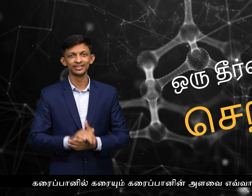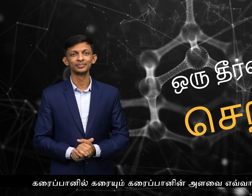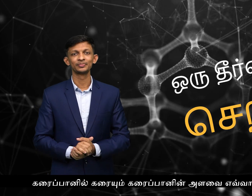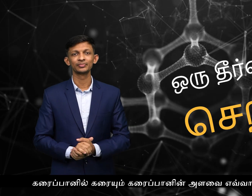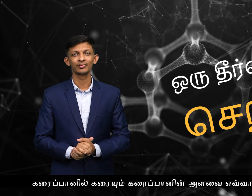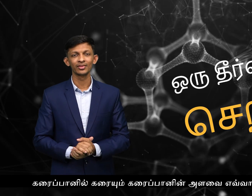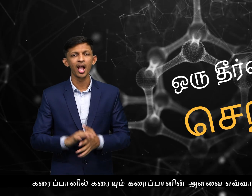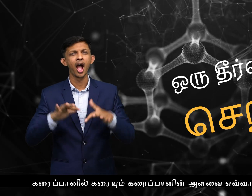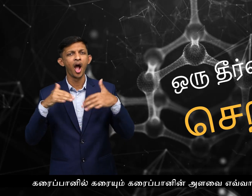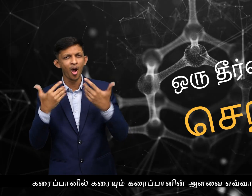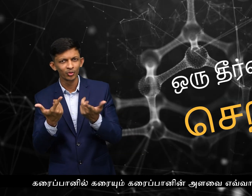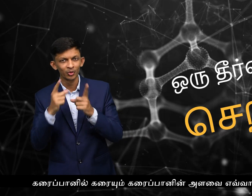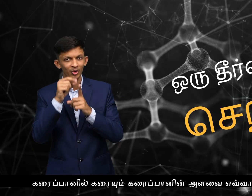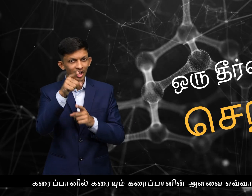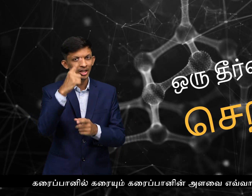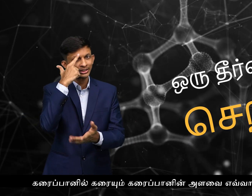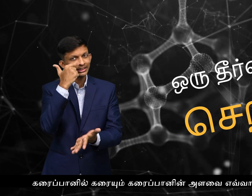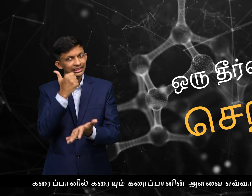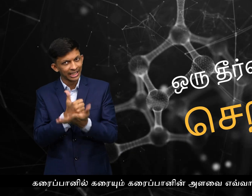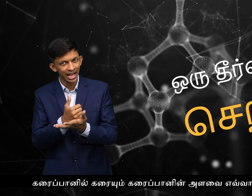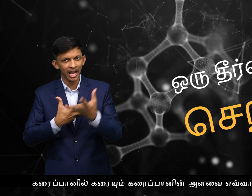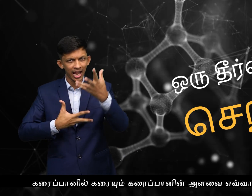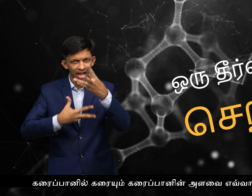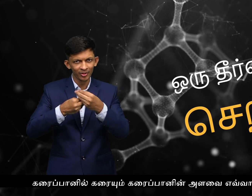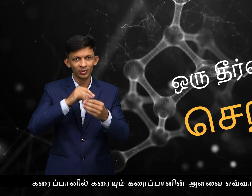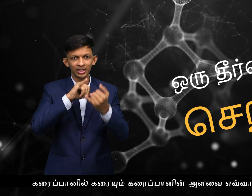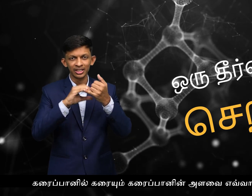கரைப்பானில் கரையும் கரைப்பானின் அளவை எவ்வாறு தீர்மானிப்பது?